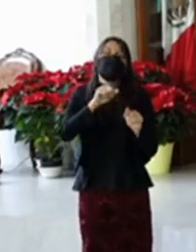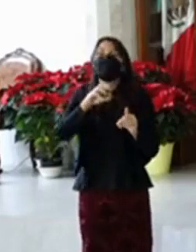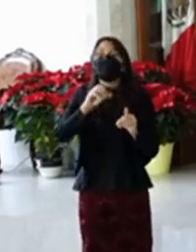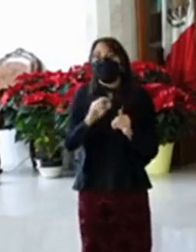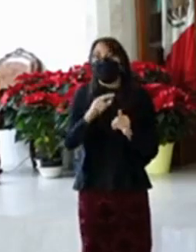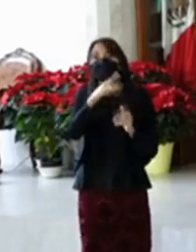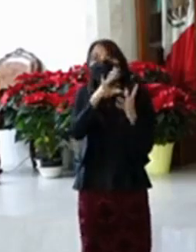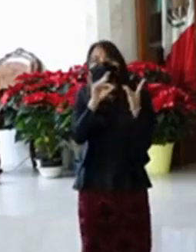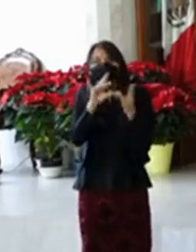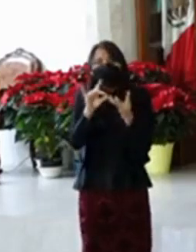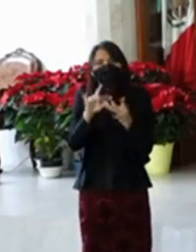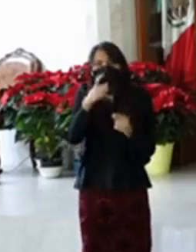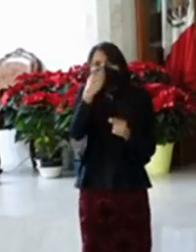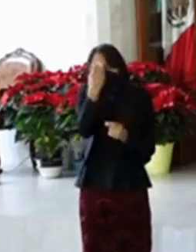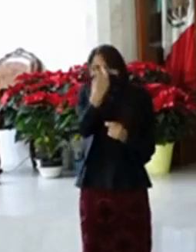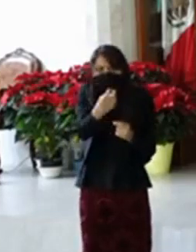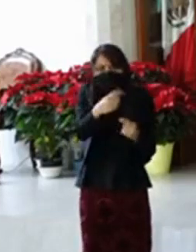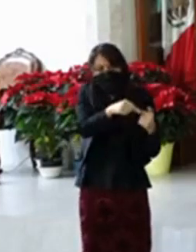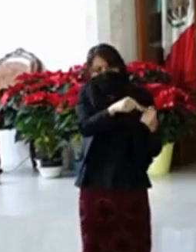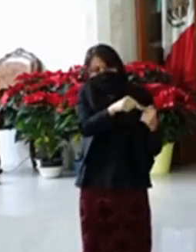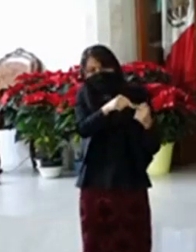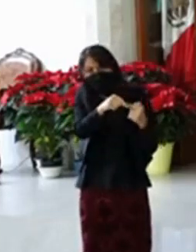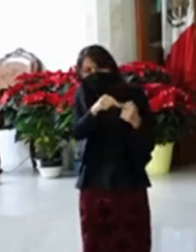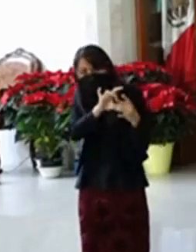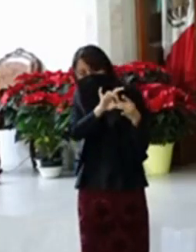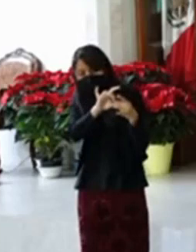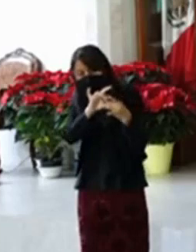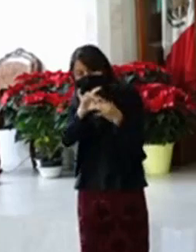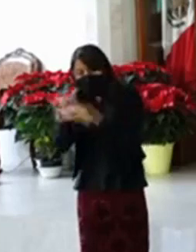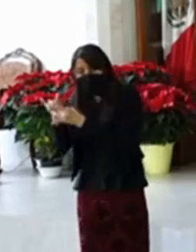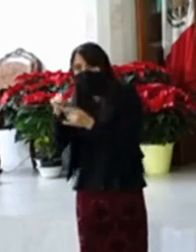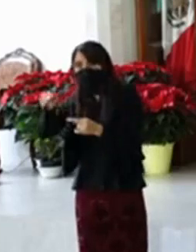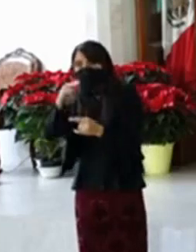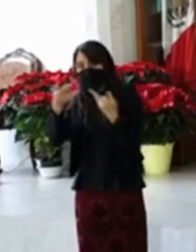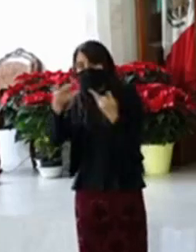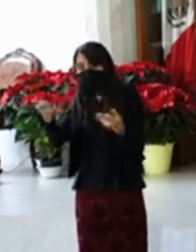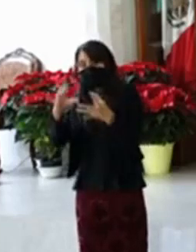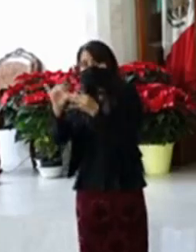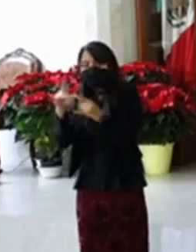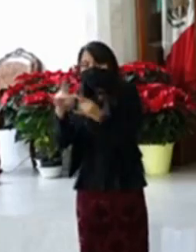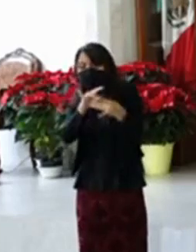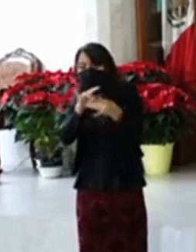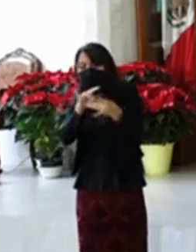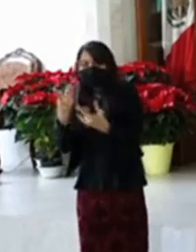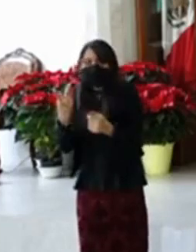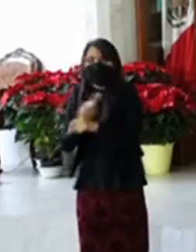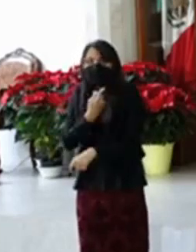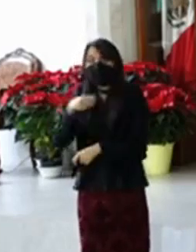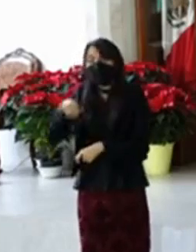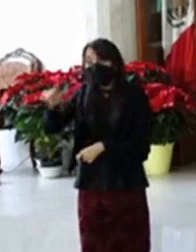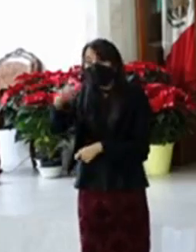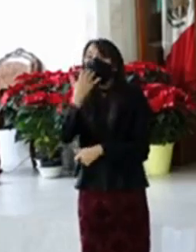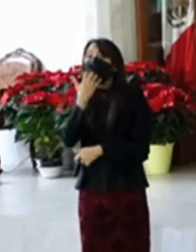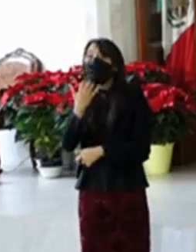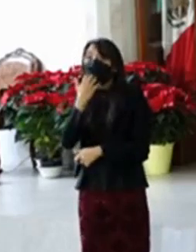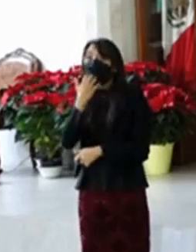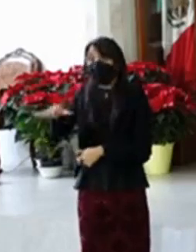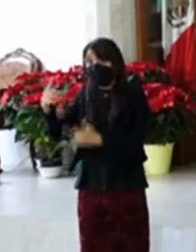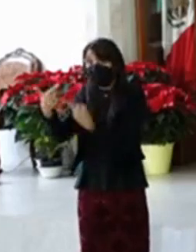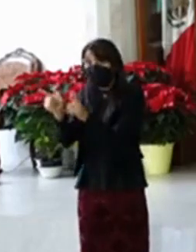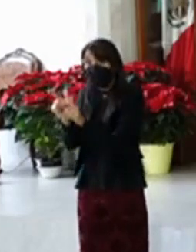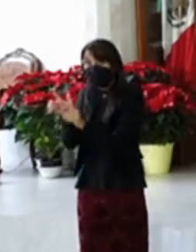relación muy especial con los tiempos difíciles que vivió el pueblo de Israel,